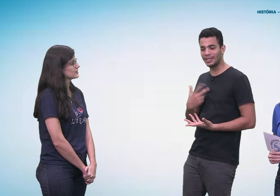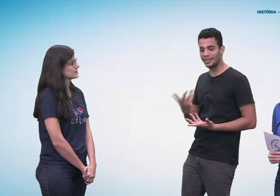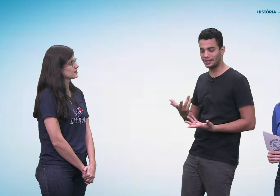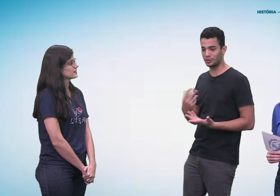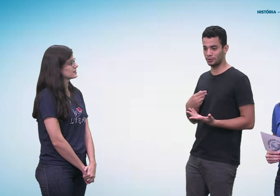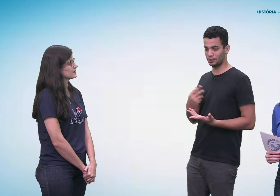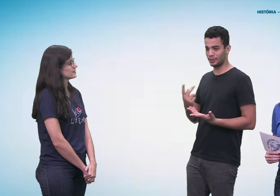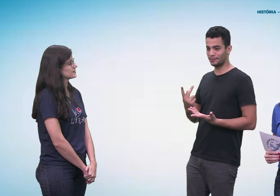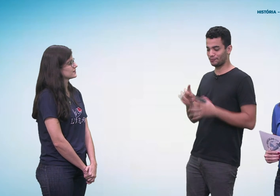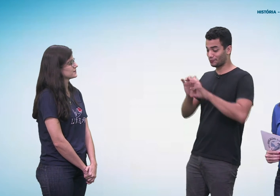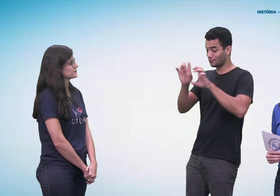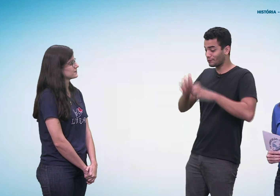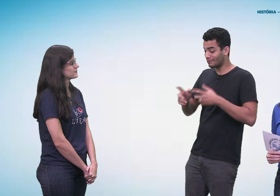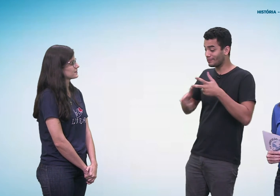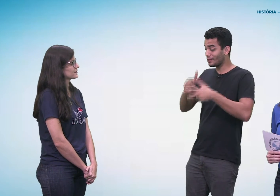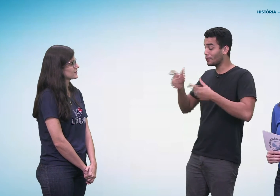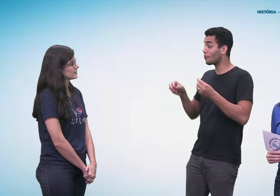nessa estrutura?